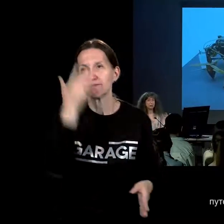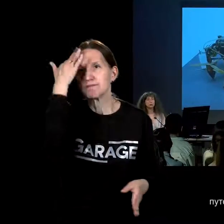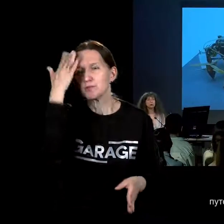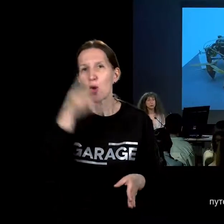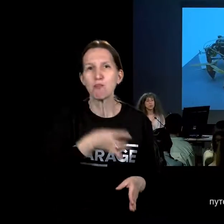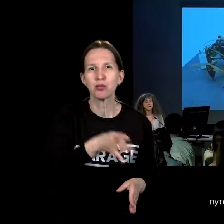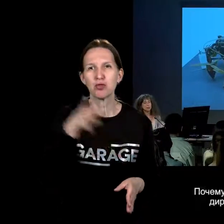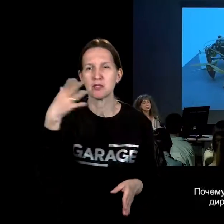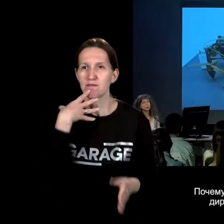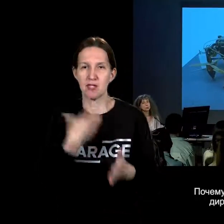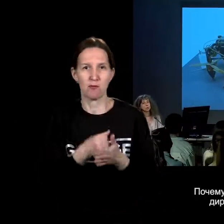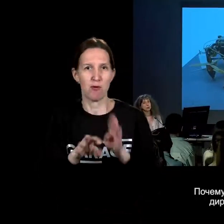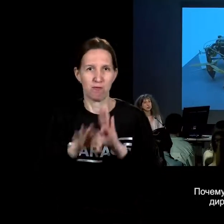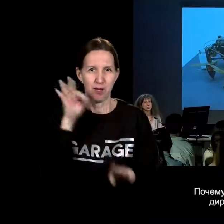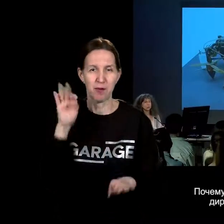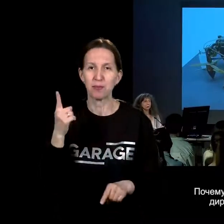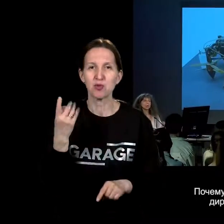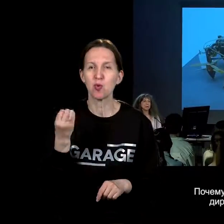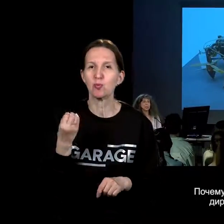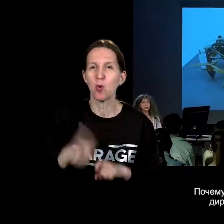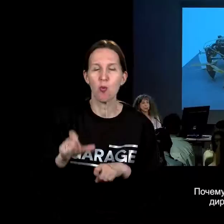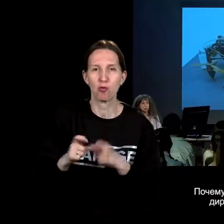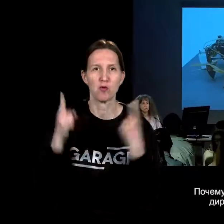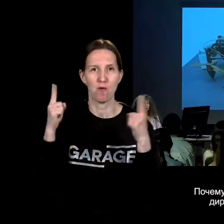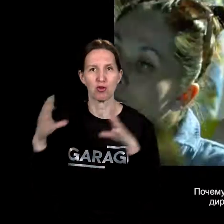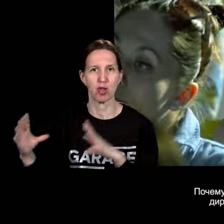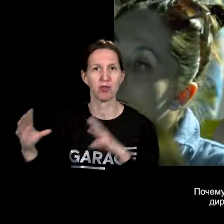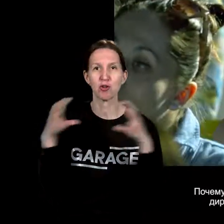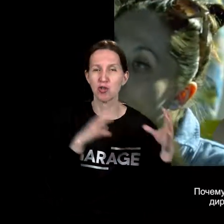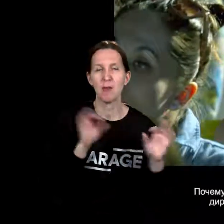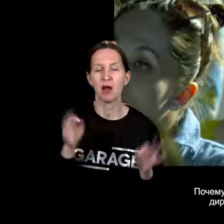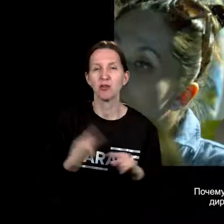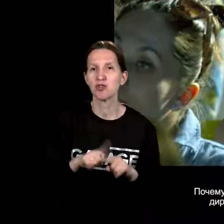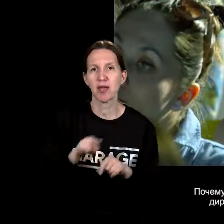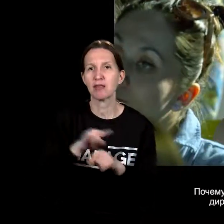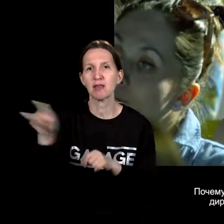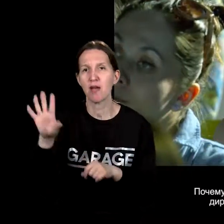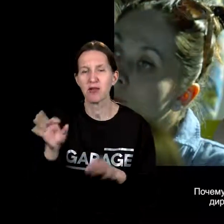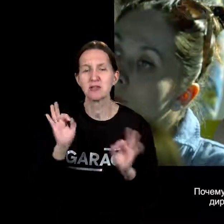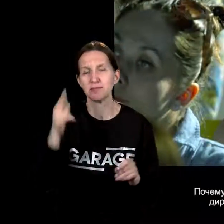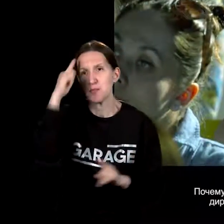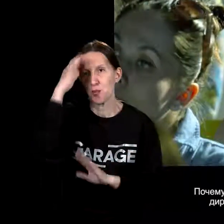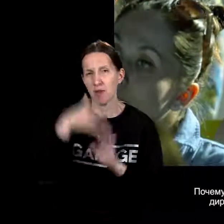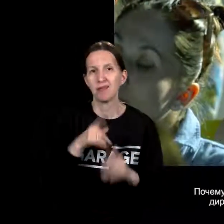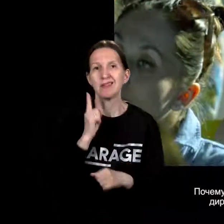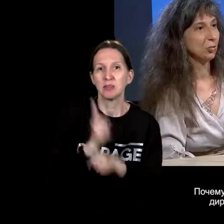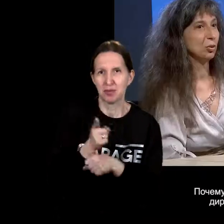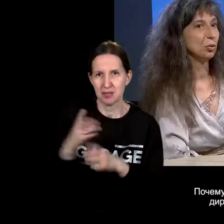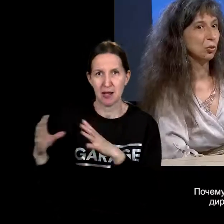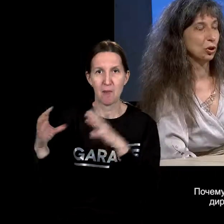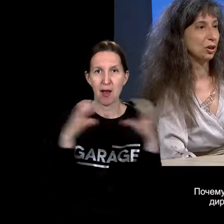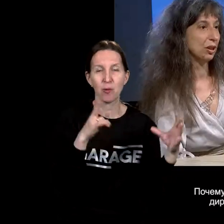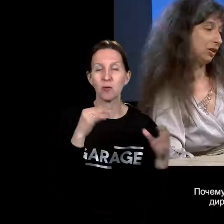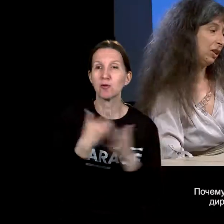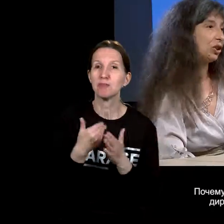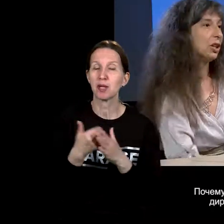путешествовать на свое усмотрение. Почему еще важны дирижабли, что это не авиация, что, хотя ему, конечно, запретили полет. Но, в принципе, дирижабль, в отличие от самолета,